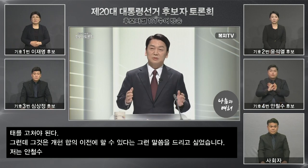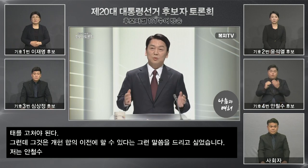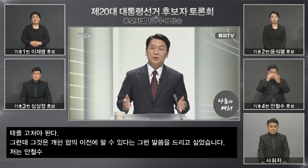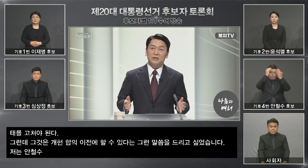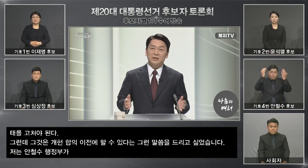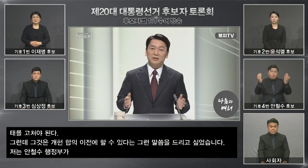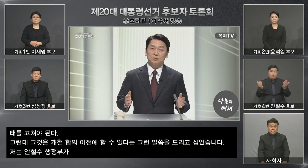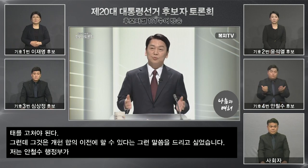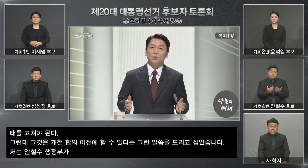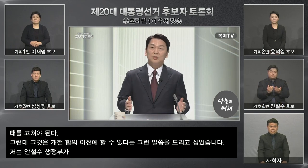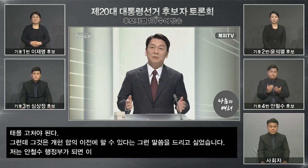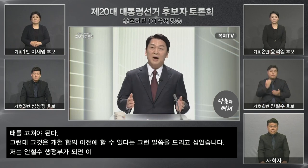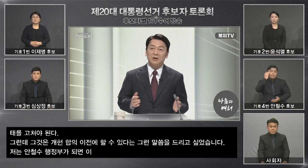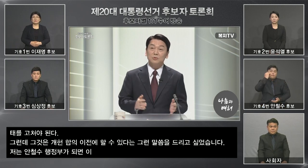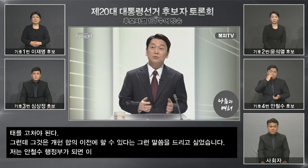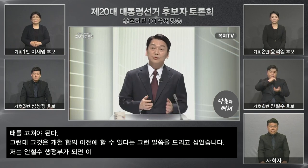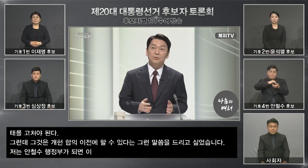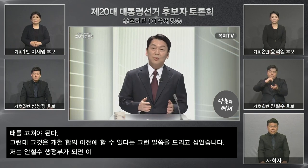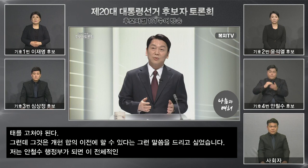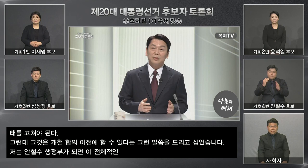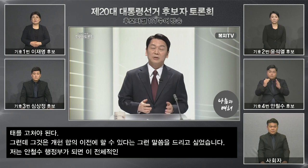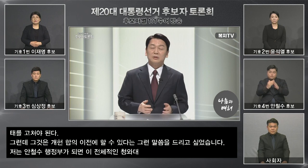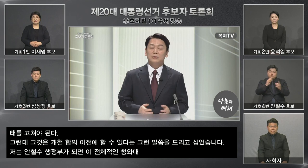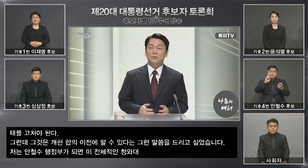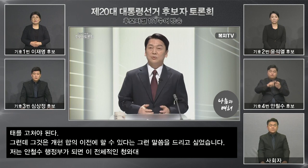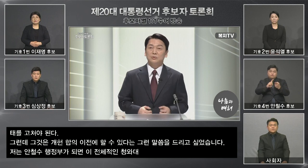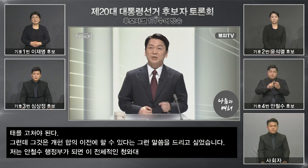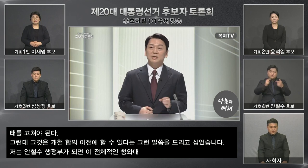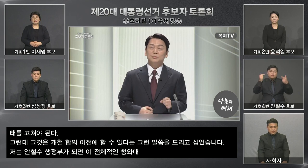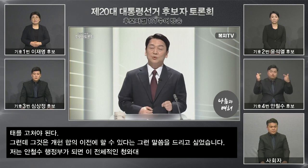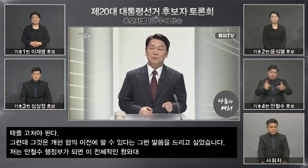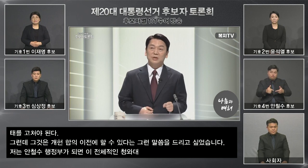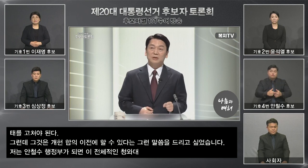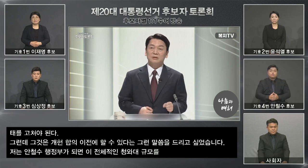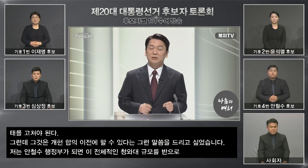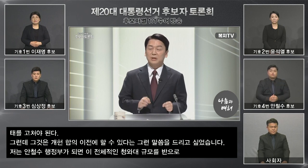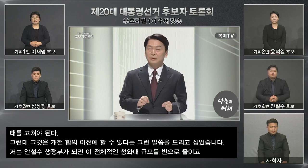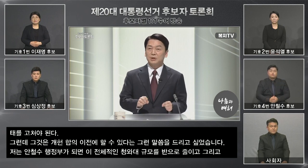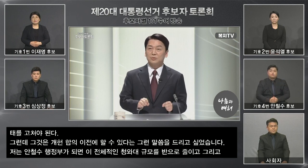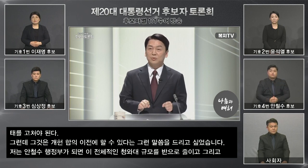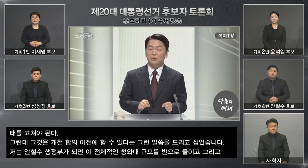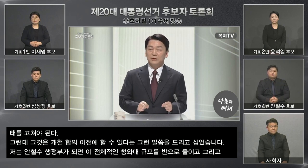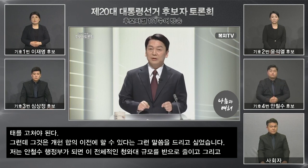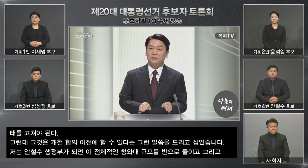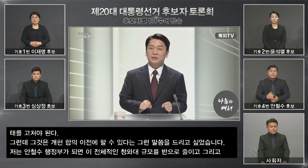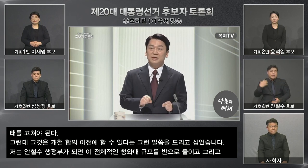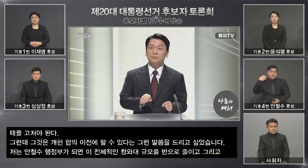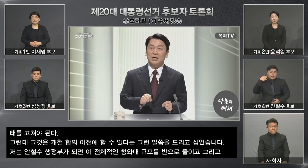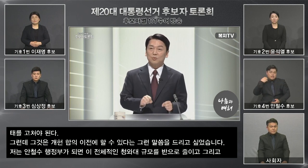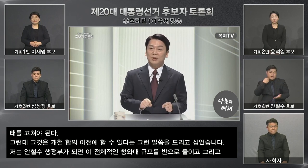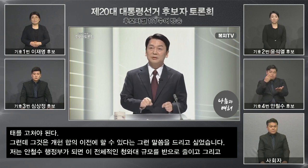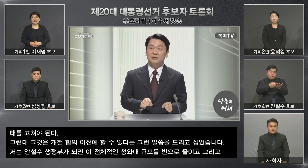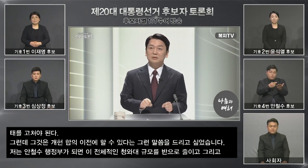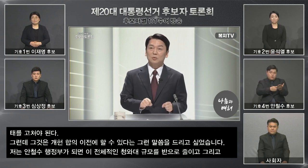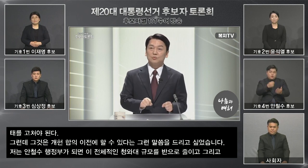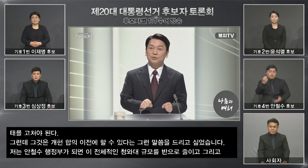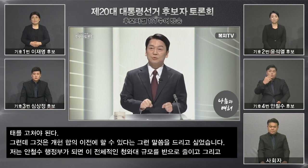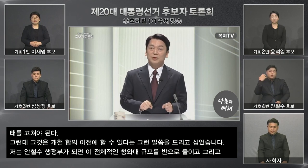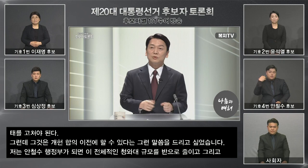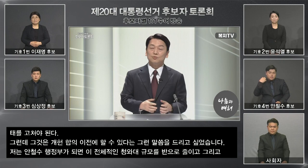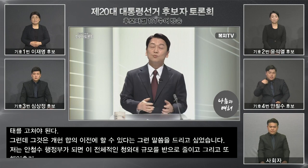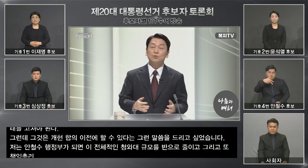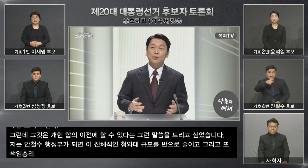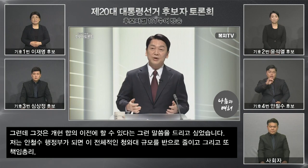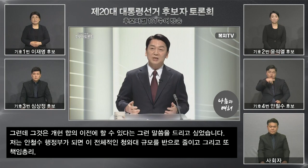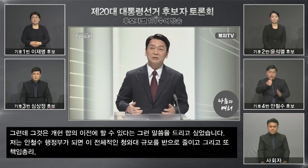청와대 규모를 반으로 줄이고 그리고 또 책임 총리, 그 다음에 또 책임 장관들로